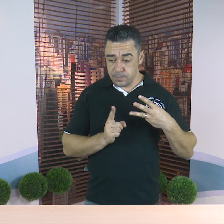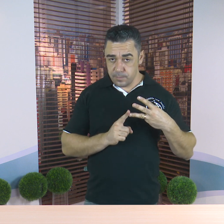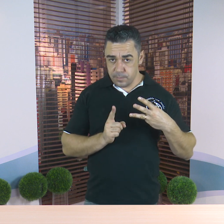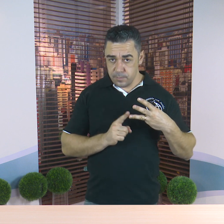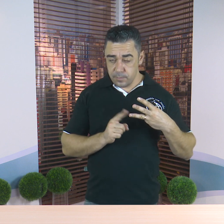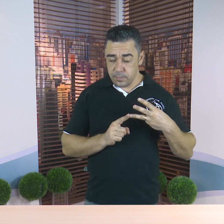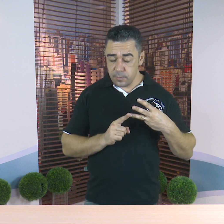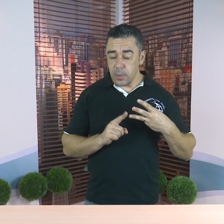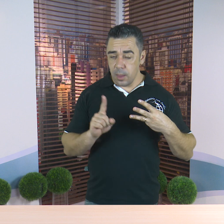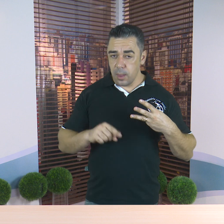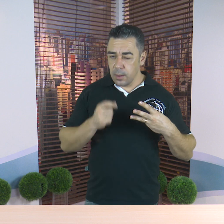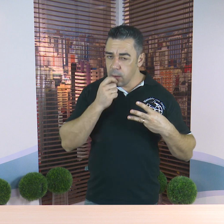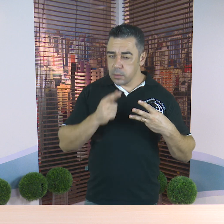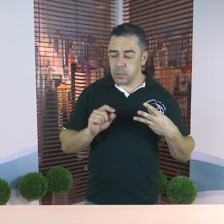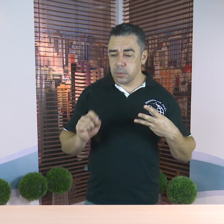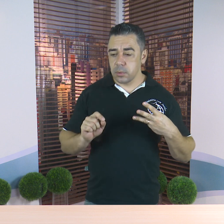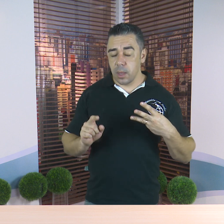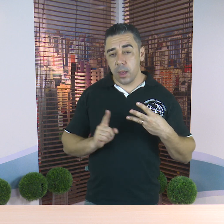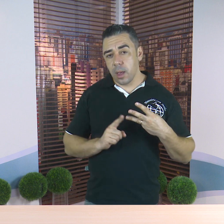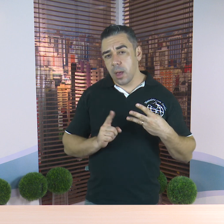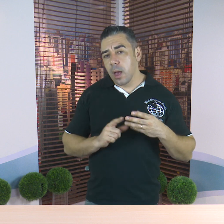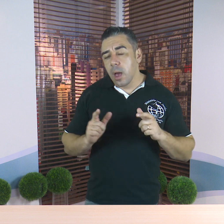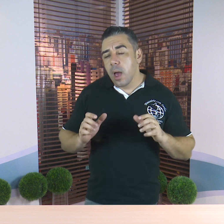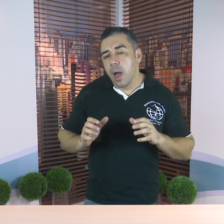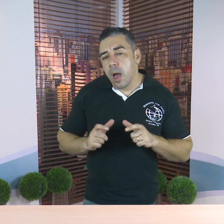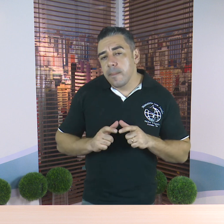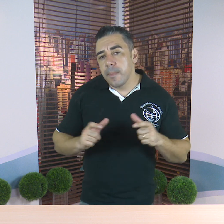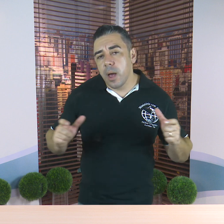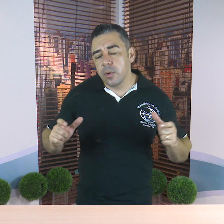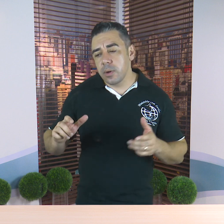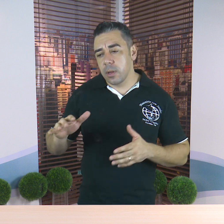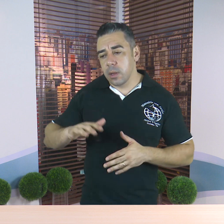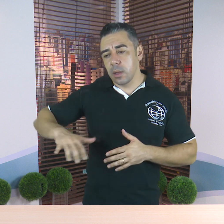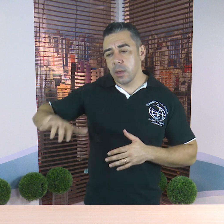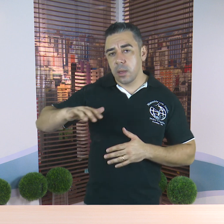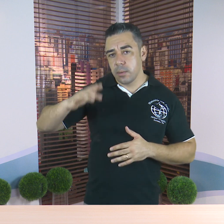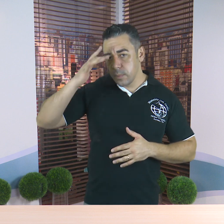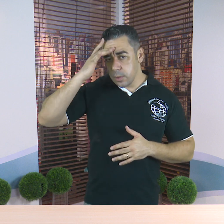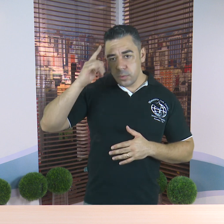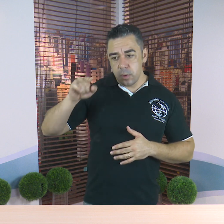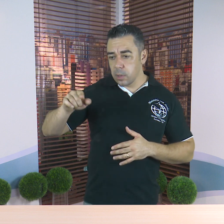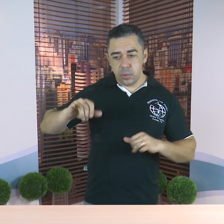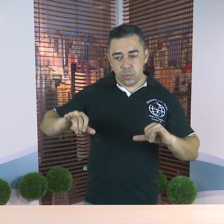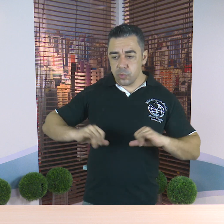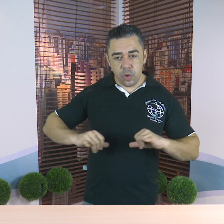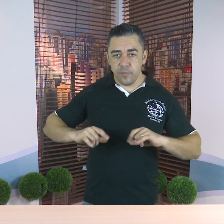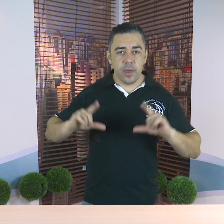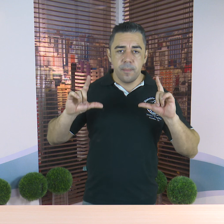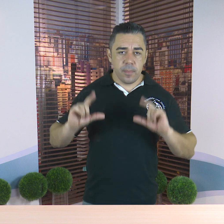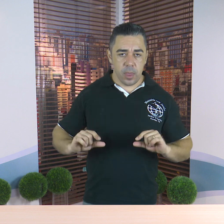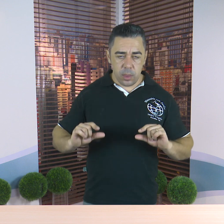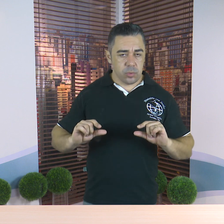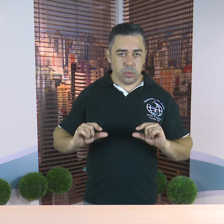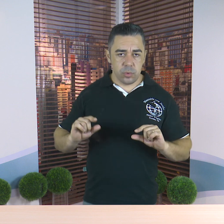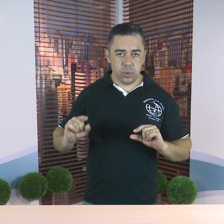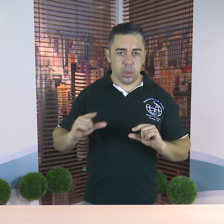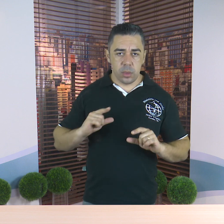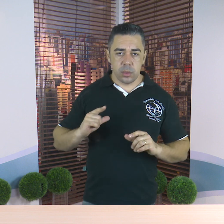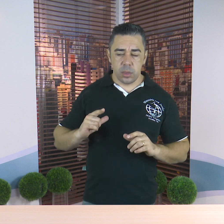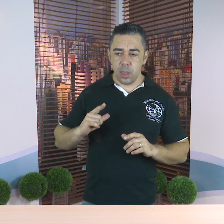irônico dessa questão é que, na maioria das vezes, as pessoas não sofrem menos quando estão comprometidas em seguir